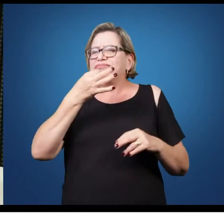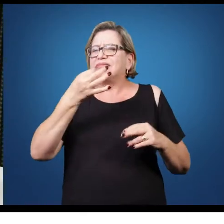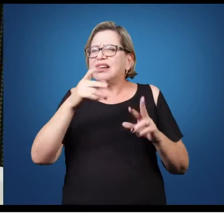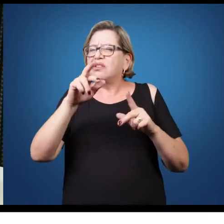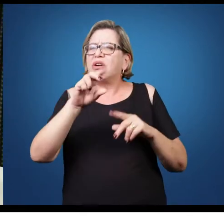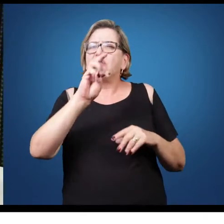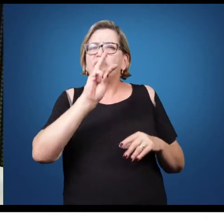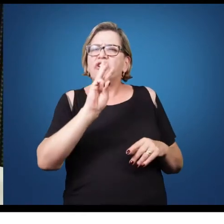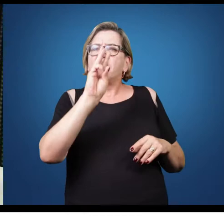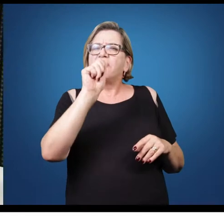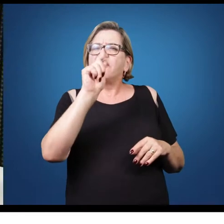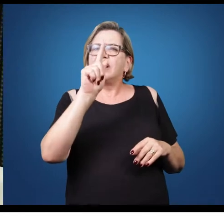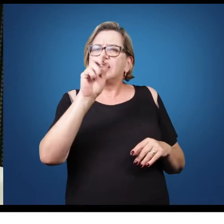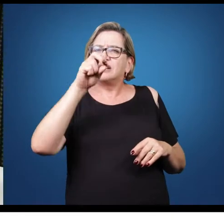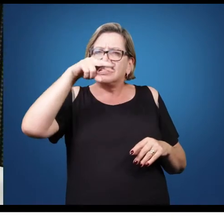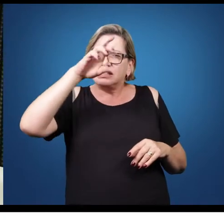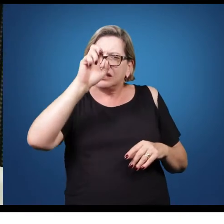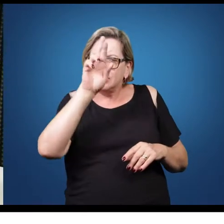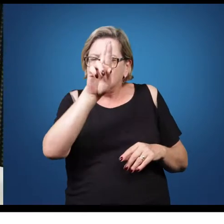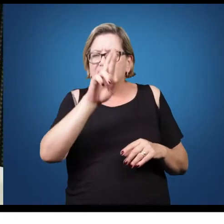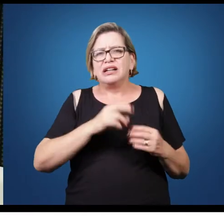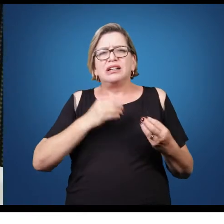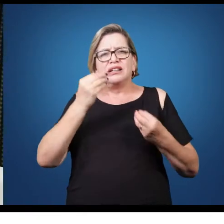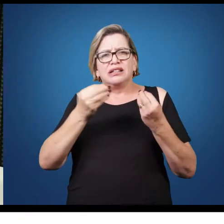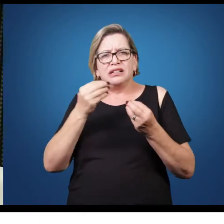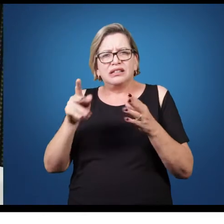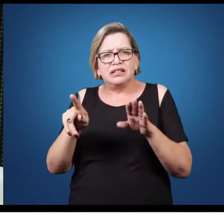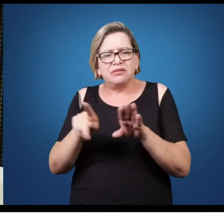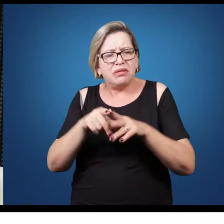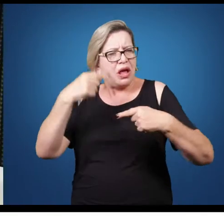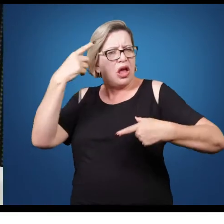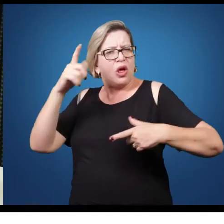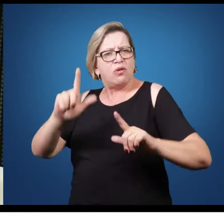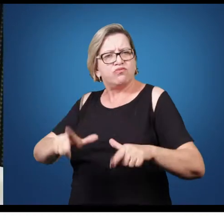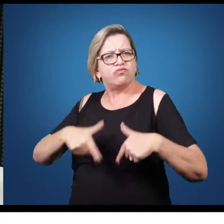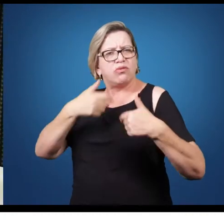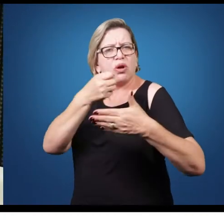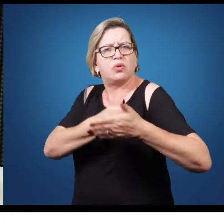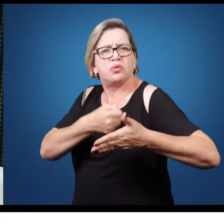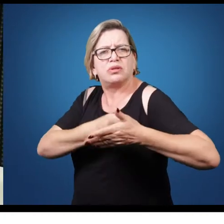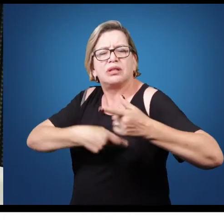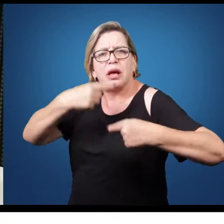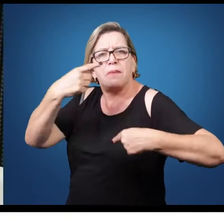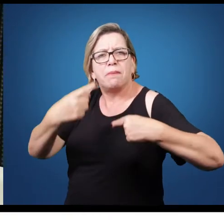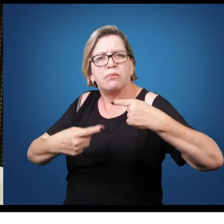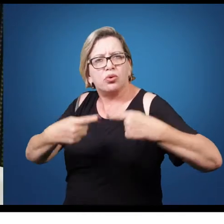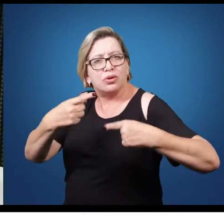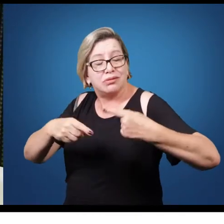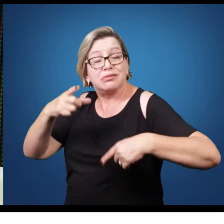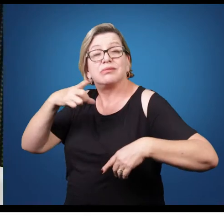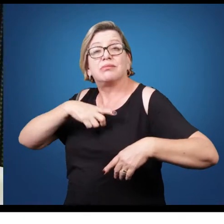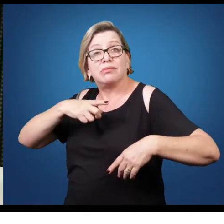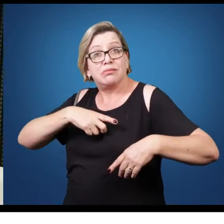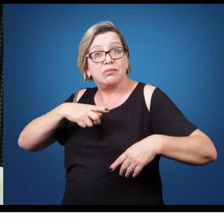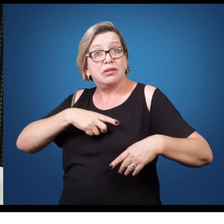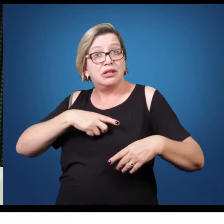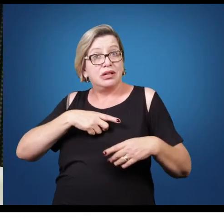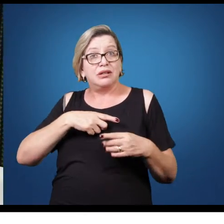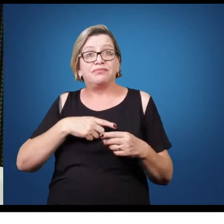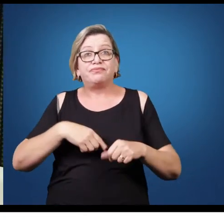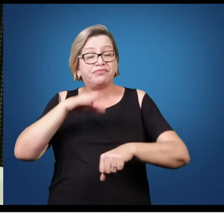wagner e toda essa questão em relação ao banheiro organismo e é uma luta política por um germanista lá que é uma coisa pra ele importante naquele